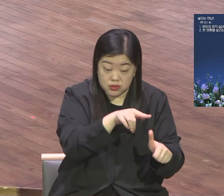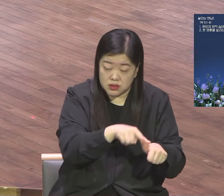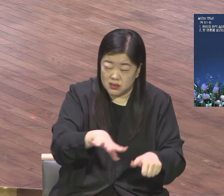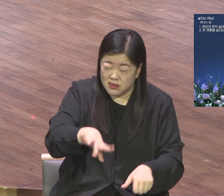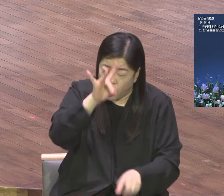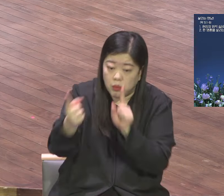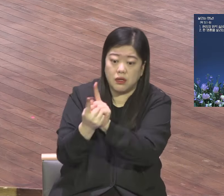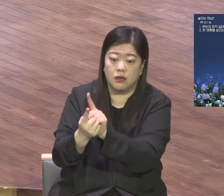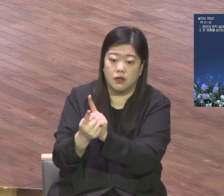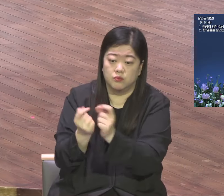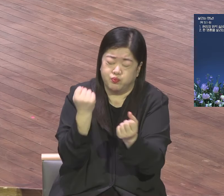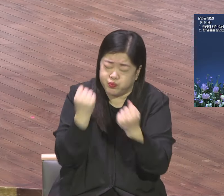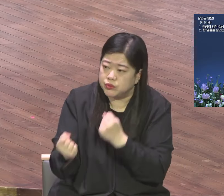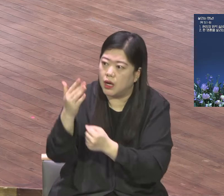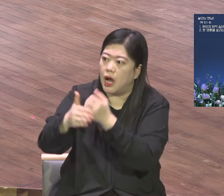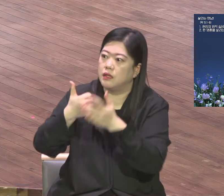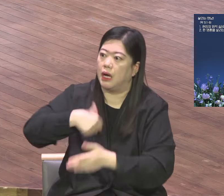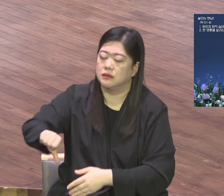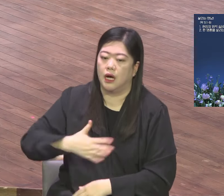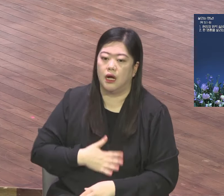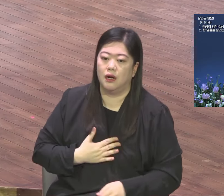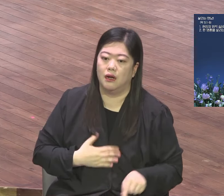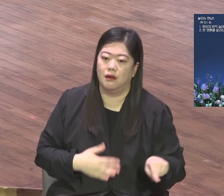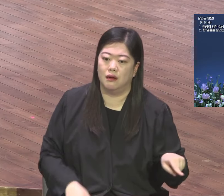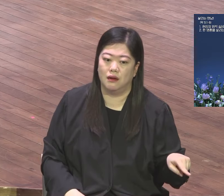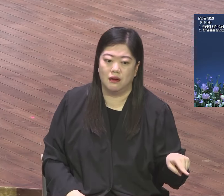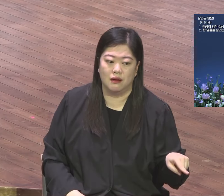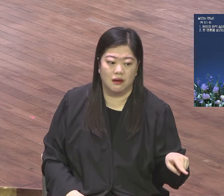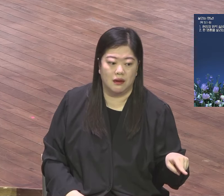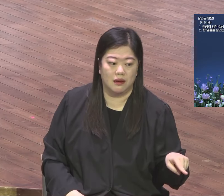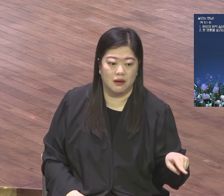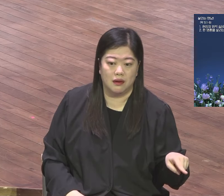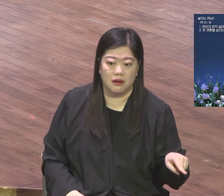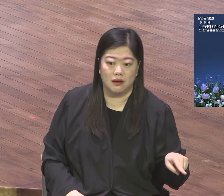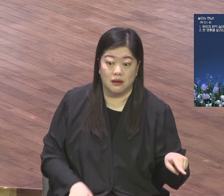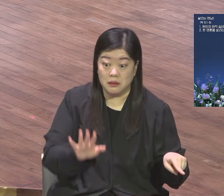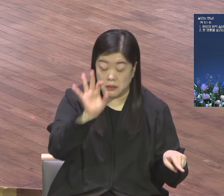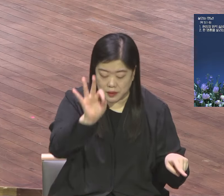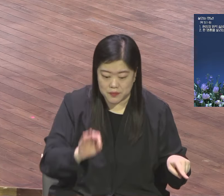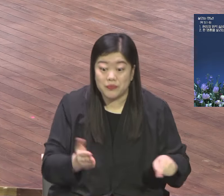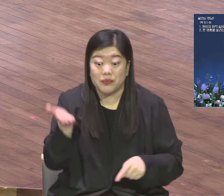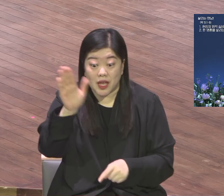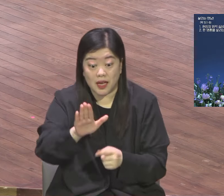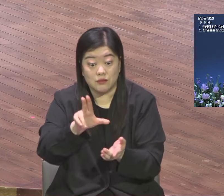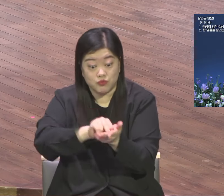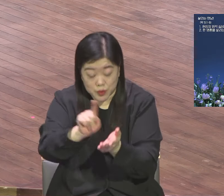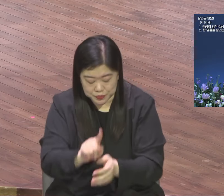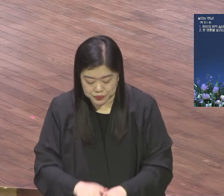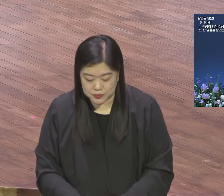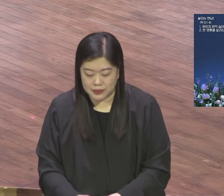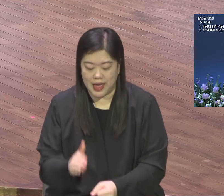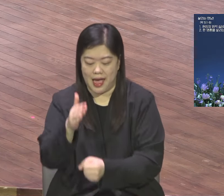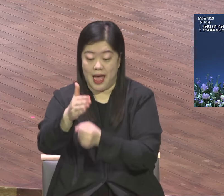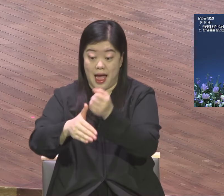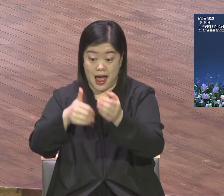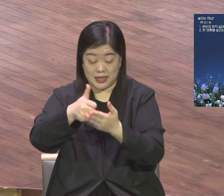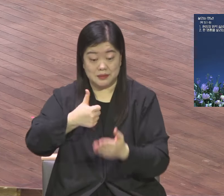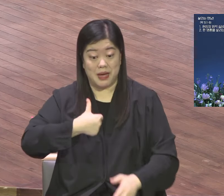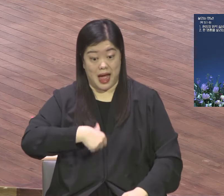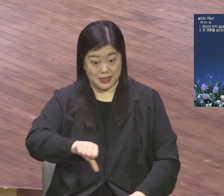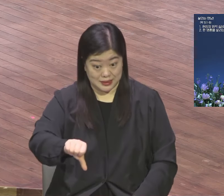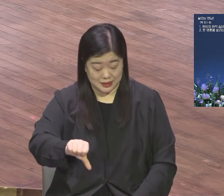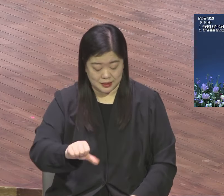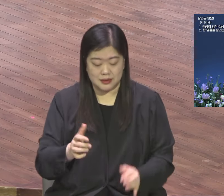것은요. 단순히 예수님이 누구신지 안다고 문제 해결된 것이 아니다라는 것이